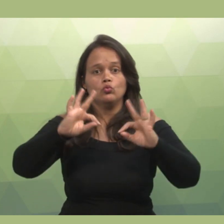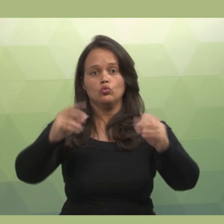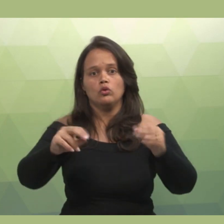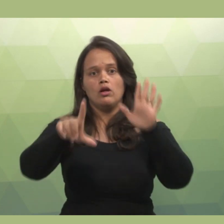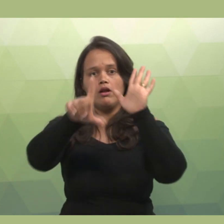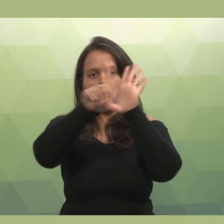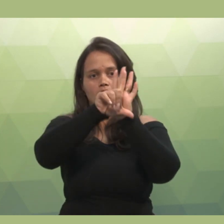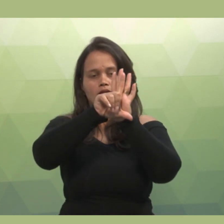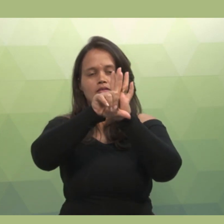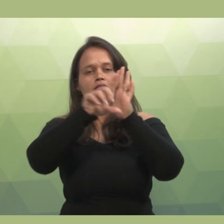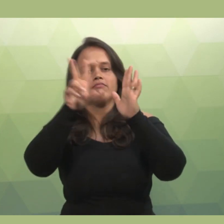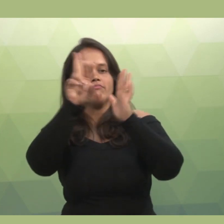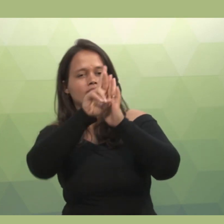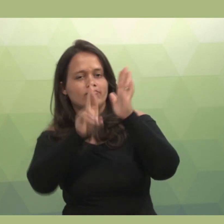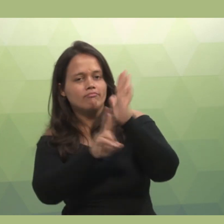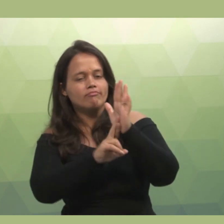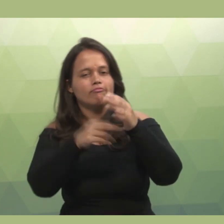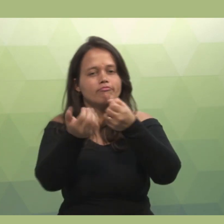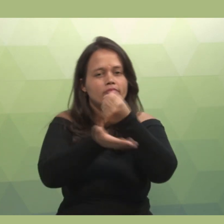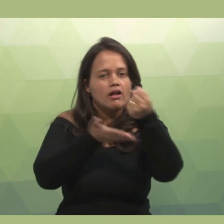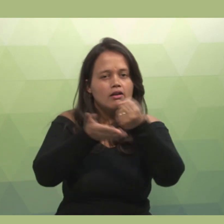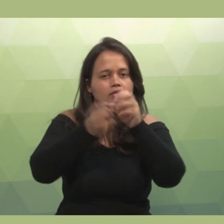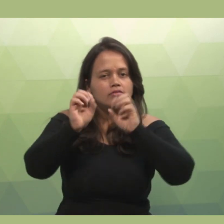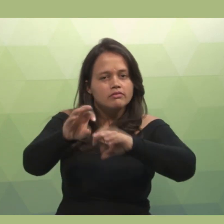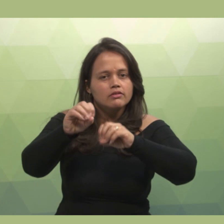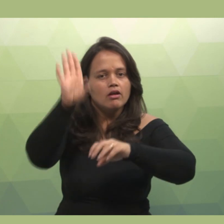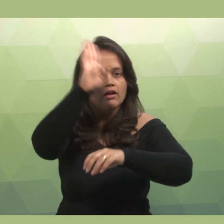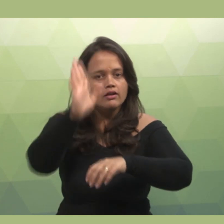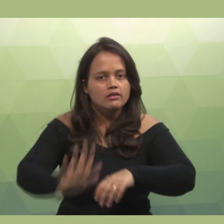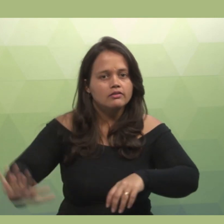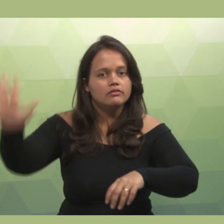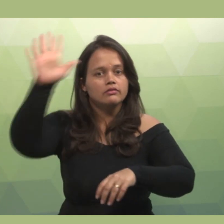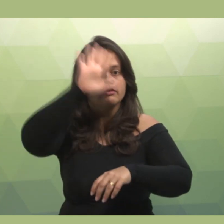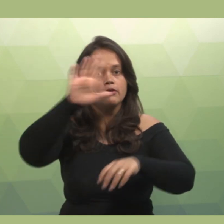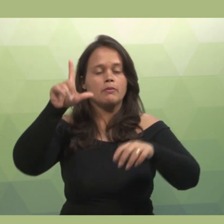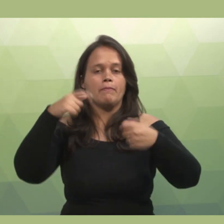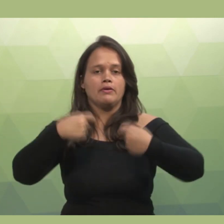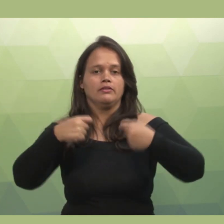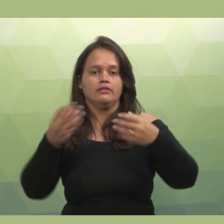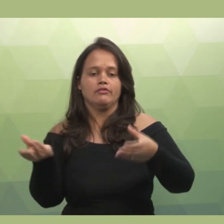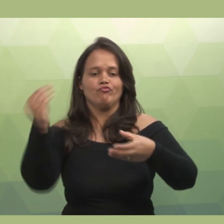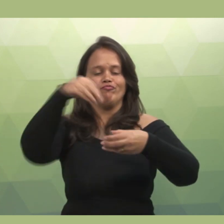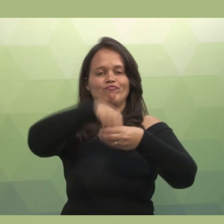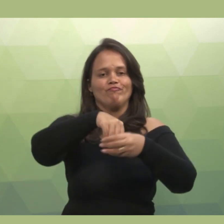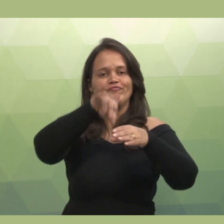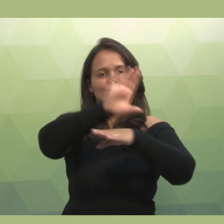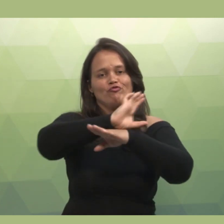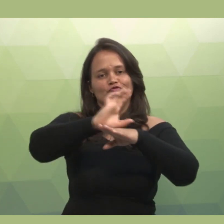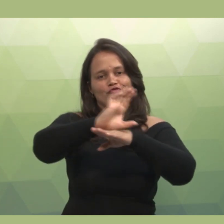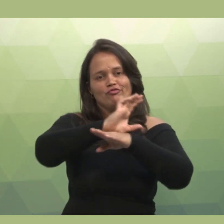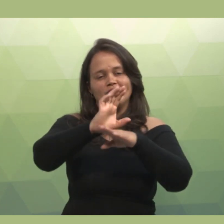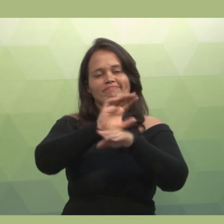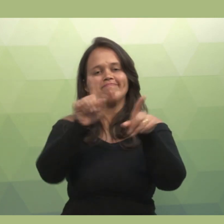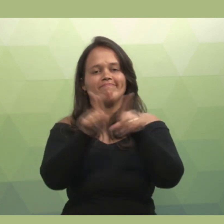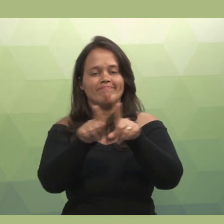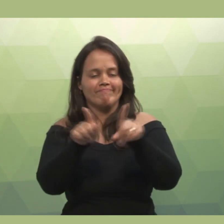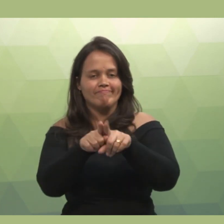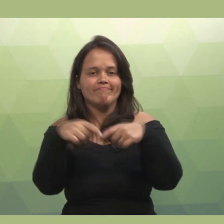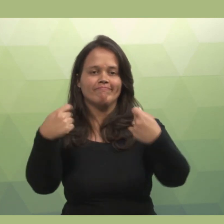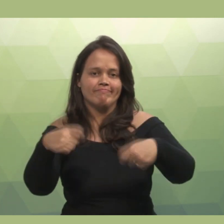educação nacional tem que estar à luz da Constituição Federal. Nossa Constituição, Carta Magna